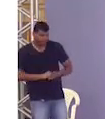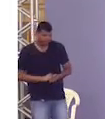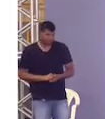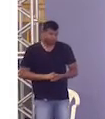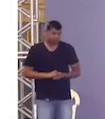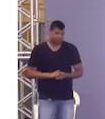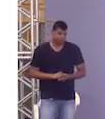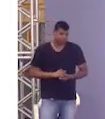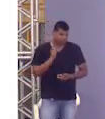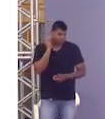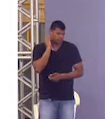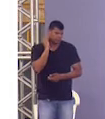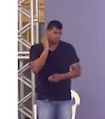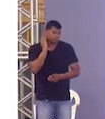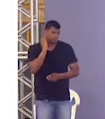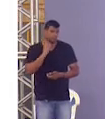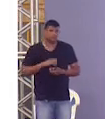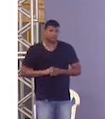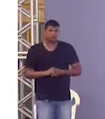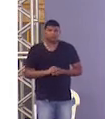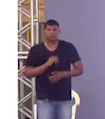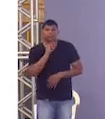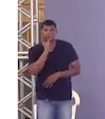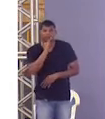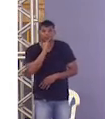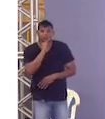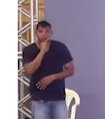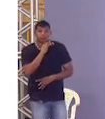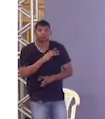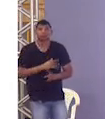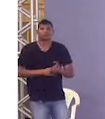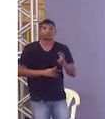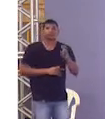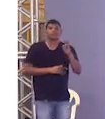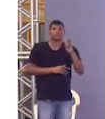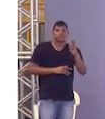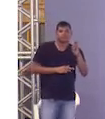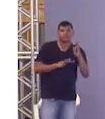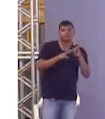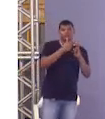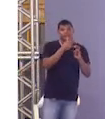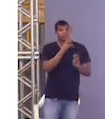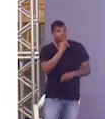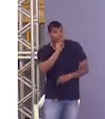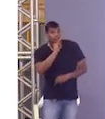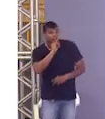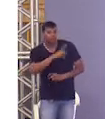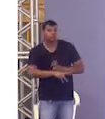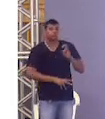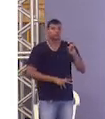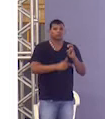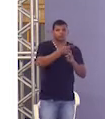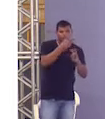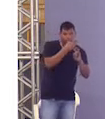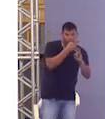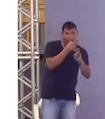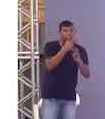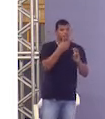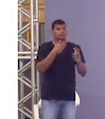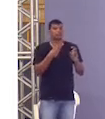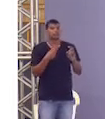mesma base. Quando eu tenho uma multiplicação de potências com a mesma base, todo mundo sabe o que é que tem que